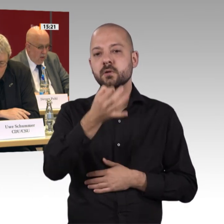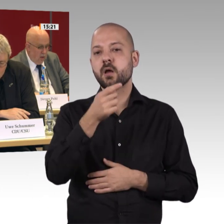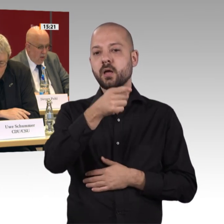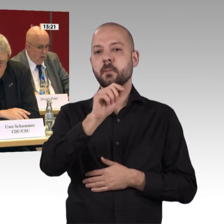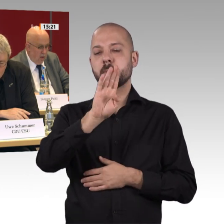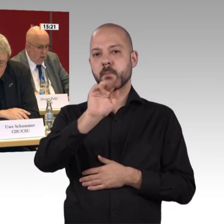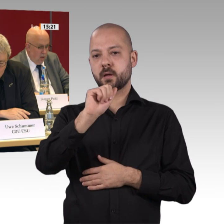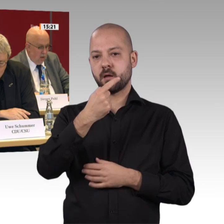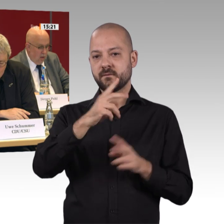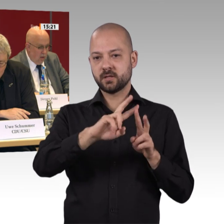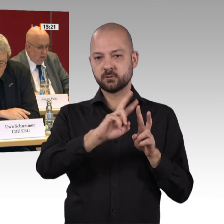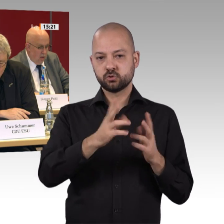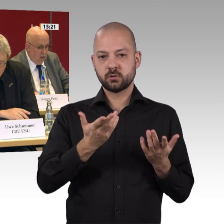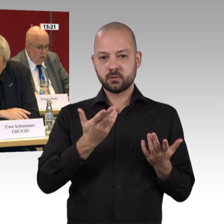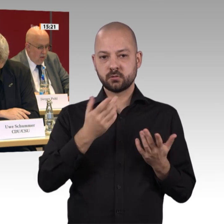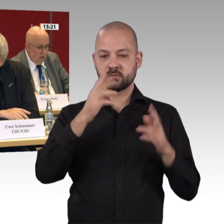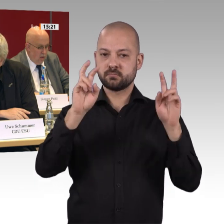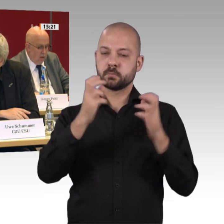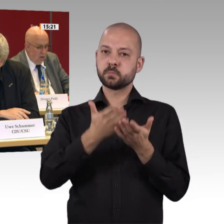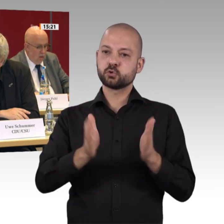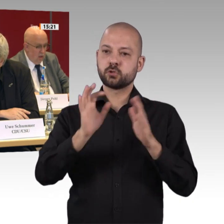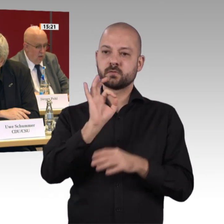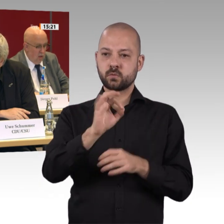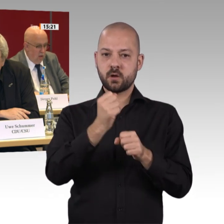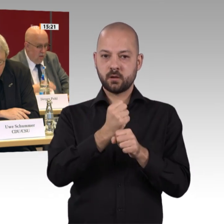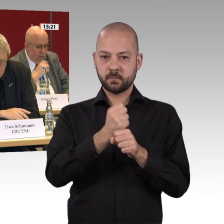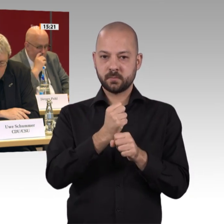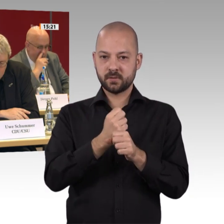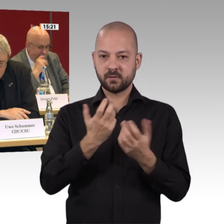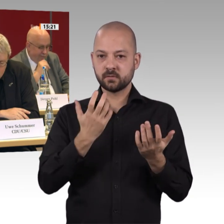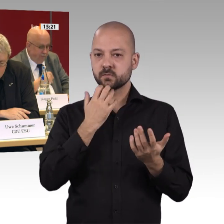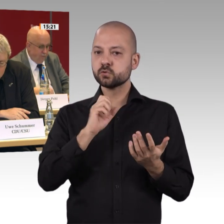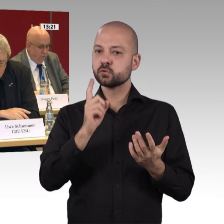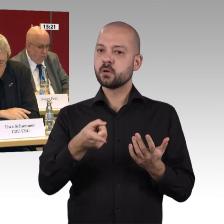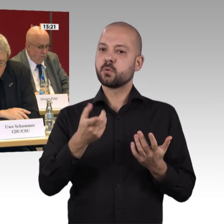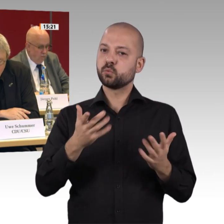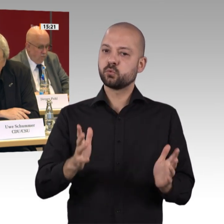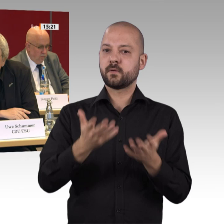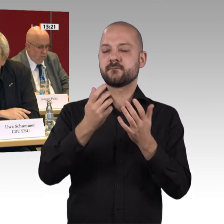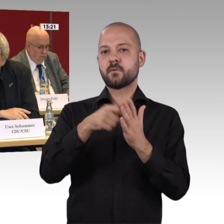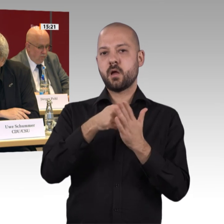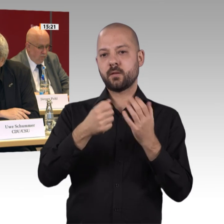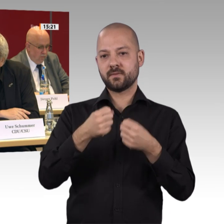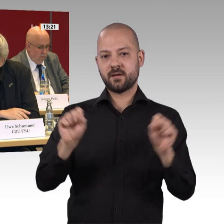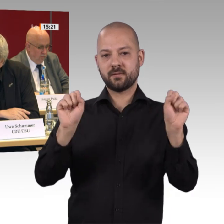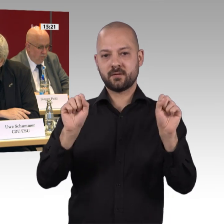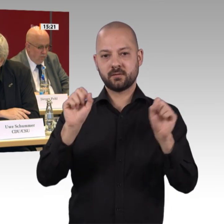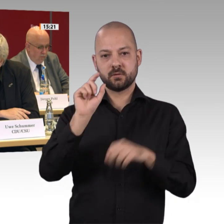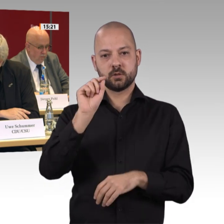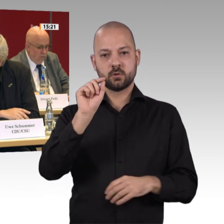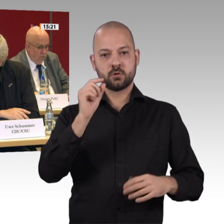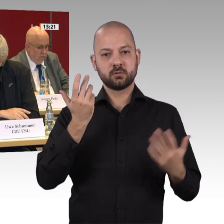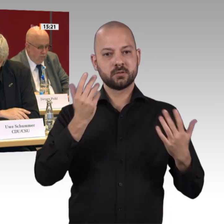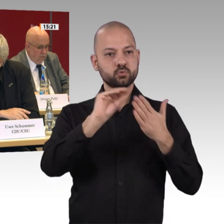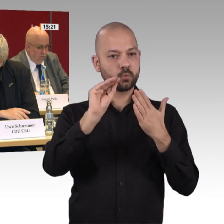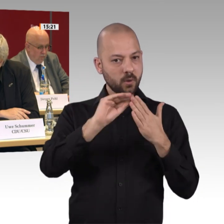auch erreicht werden mit diesem Budget für Ausbildung, das wir jetzt verstärken? Und was muss getan werden, um